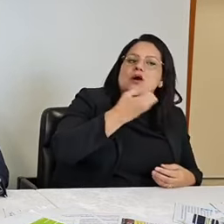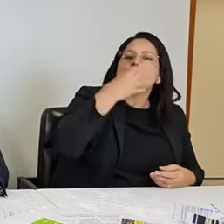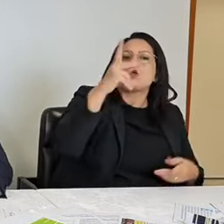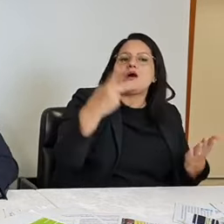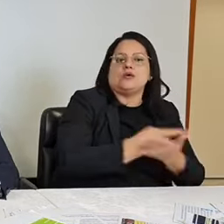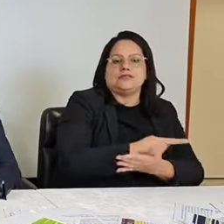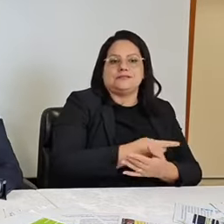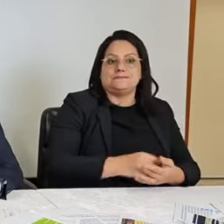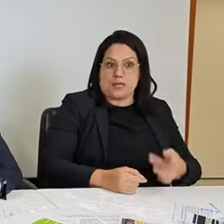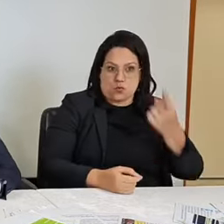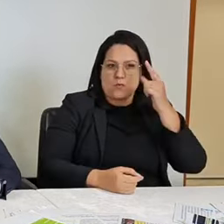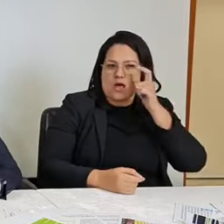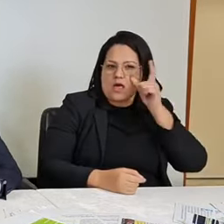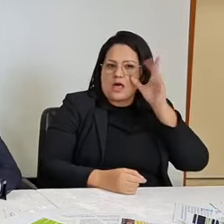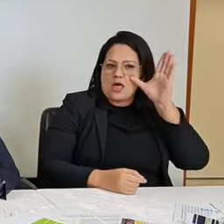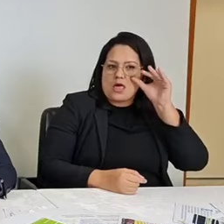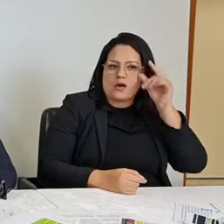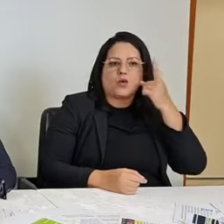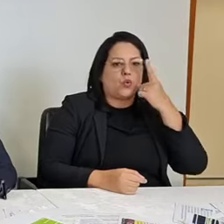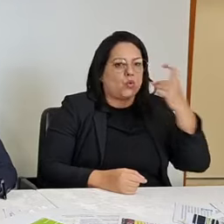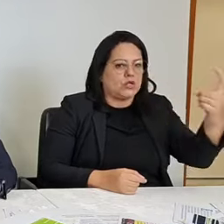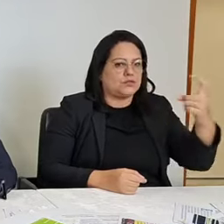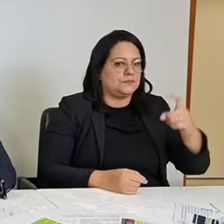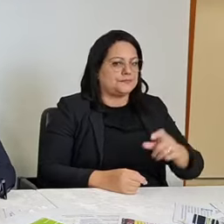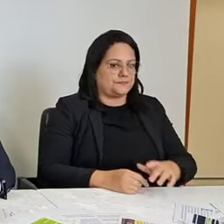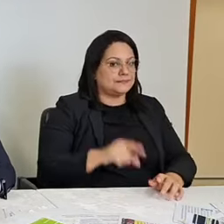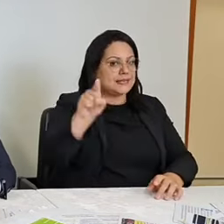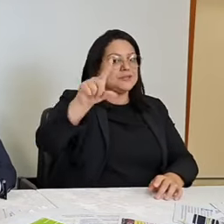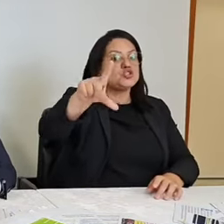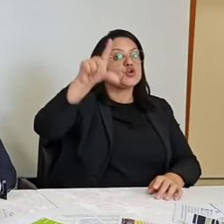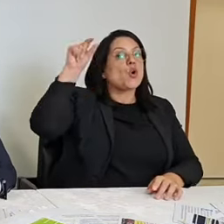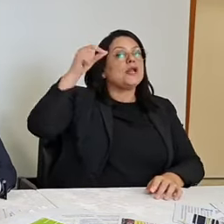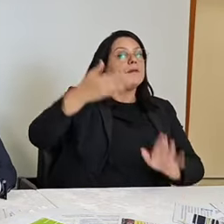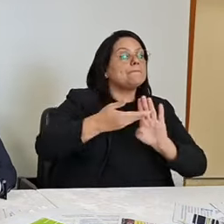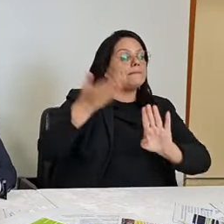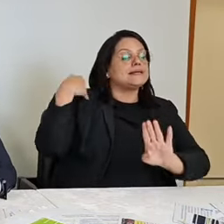Só curiosidade, o último indicado para o BNDES, né,